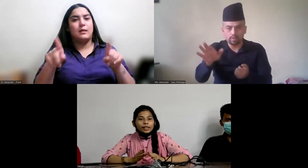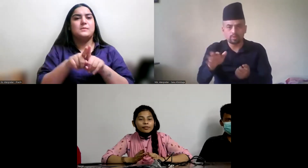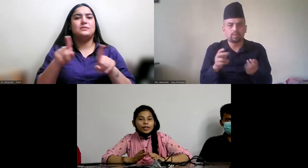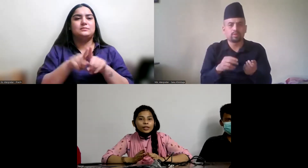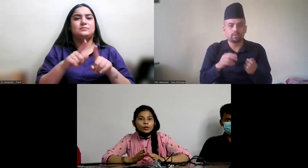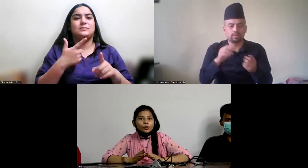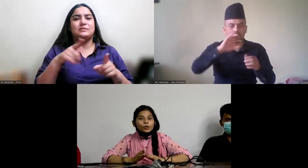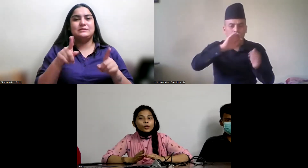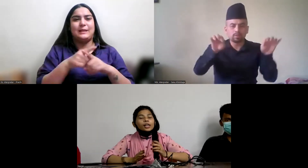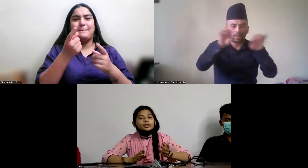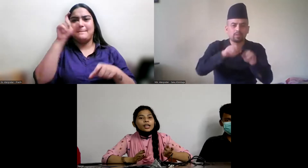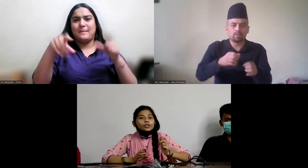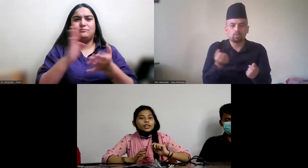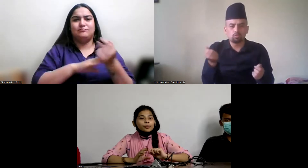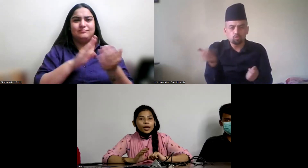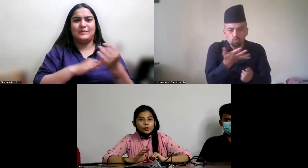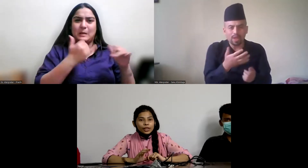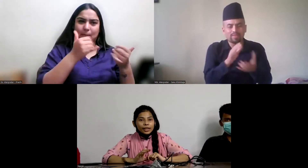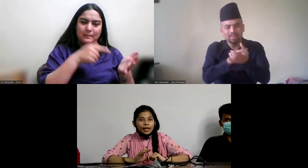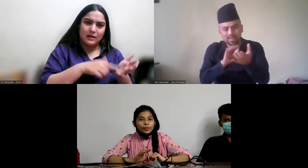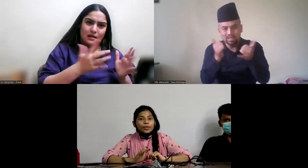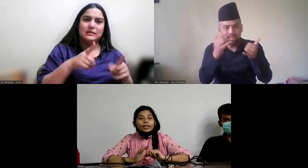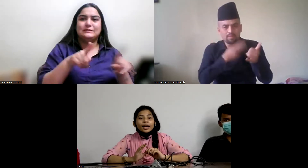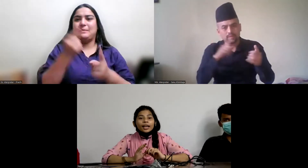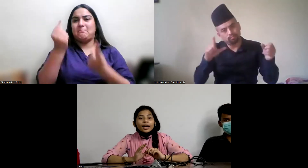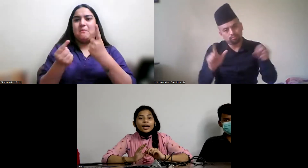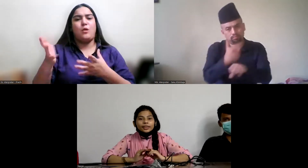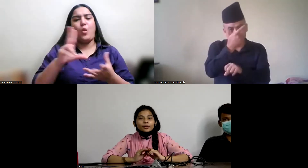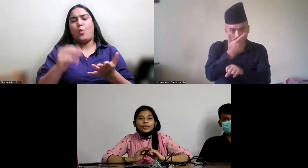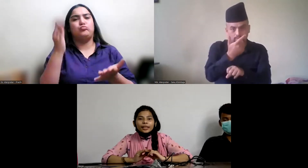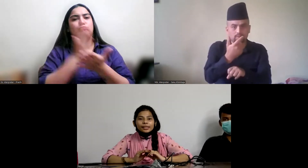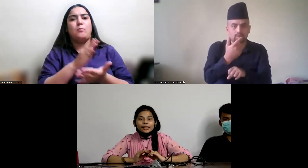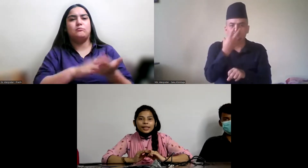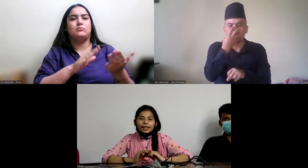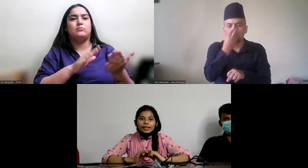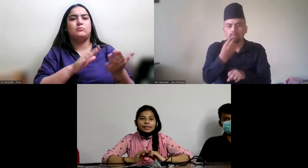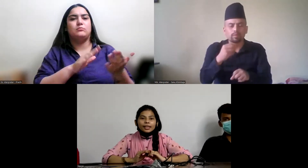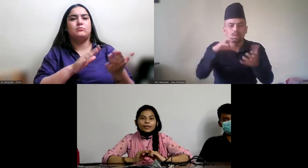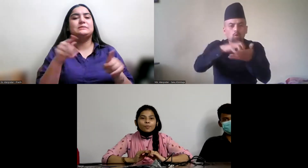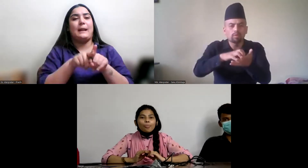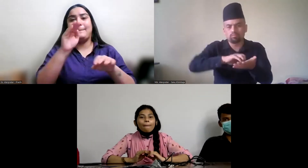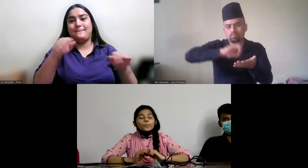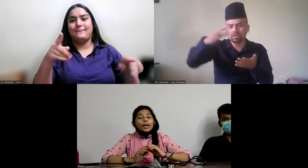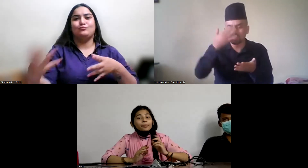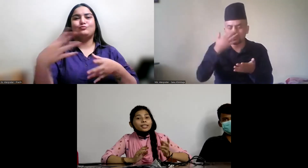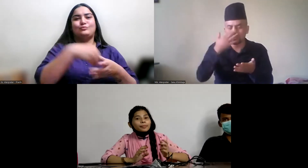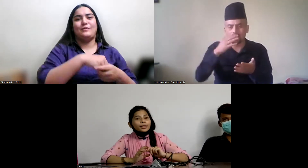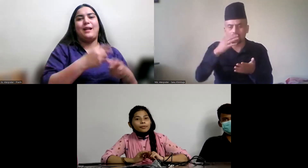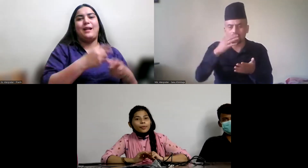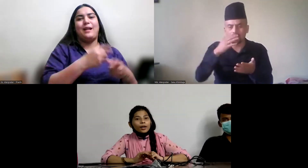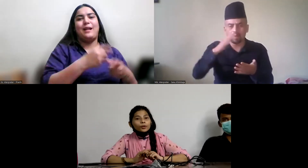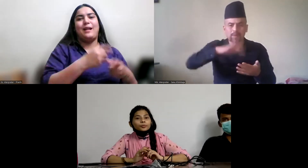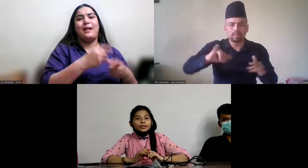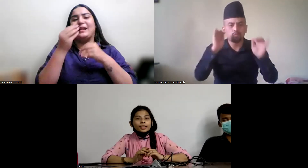जैसे जुआ खेलने वाले लोगों को सार्वजनिक पार्कों से हटाया ताकि बच्चे बिना किसी डर के खेल सकें। हमने